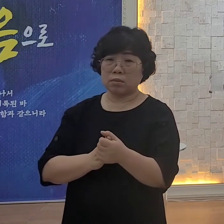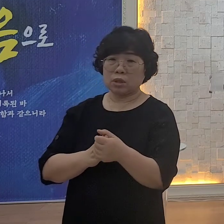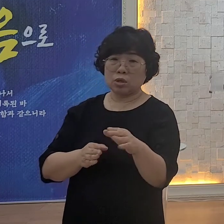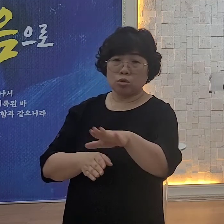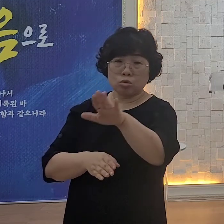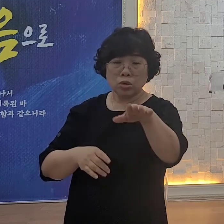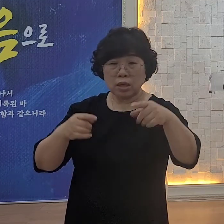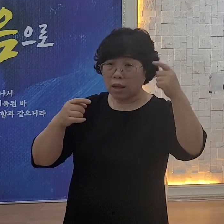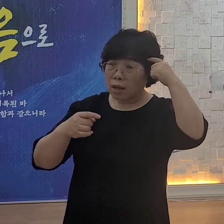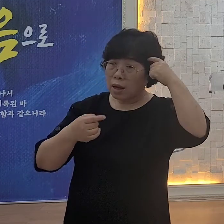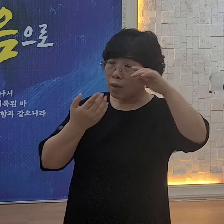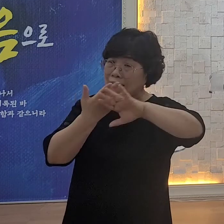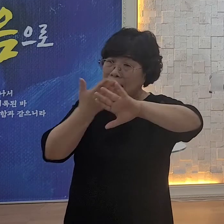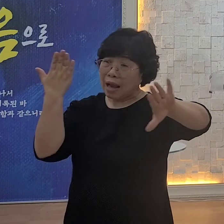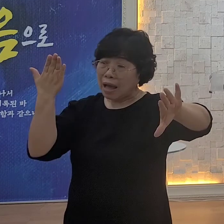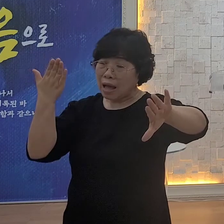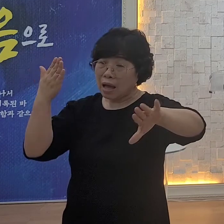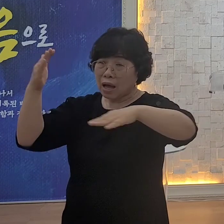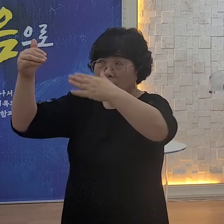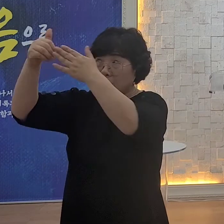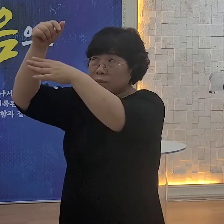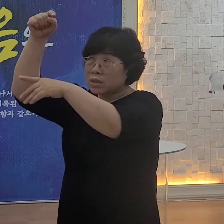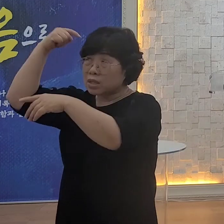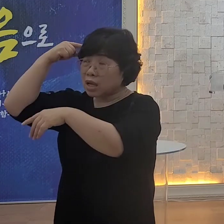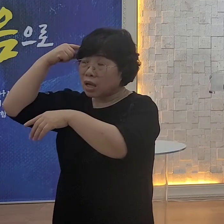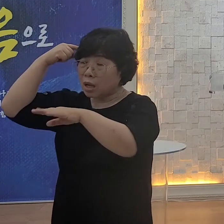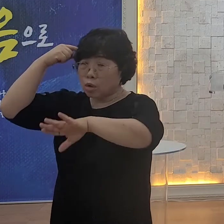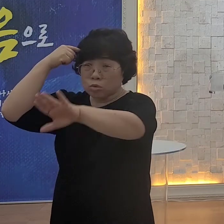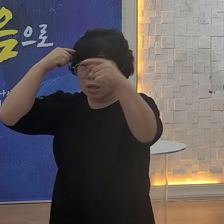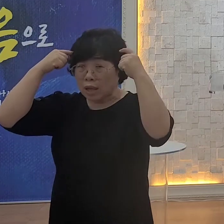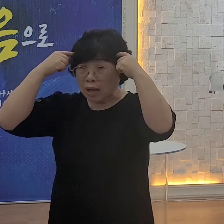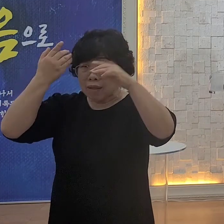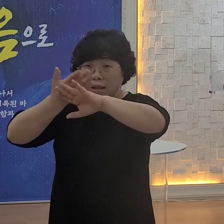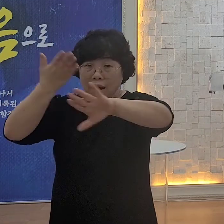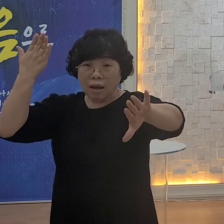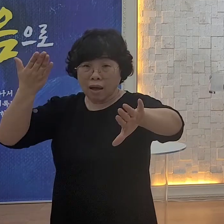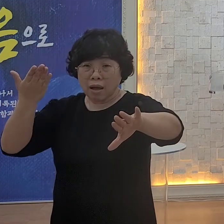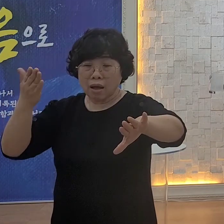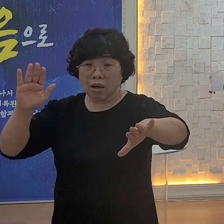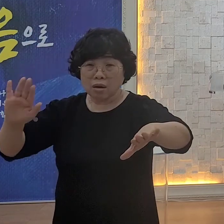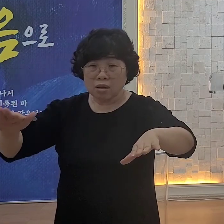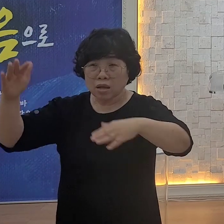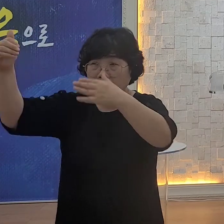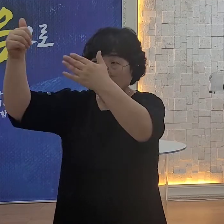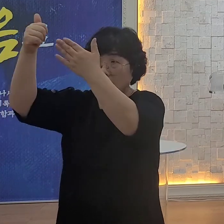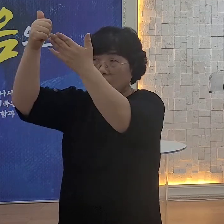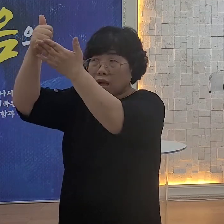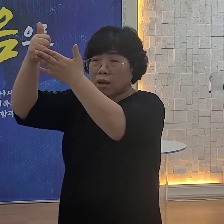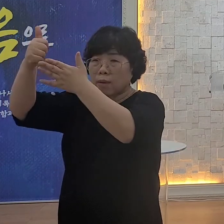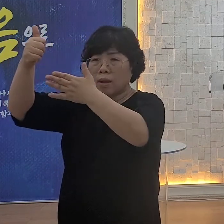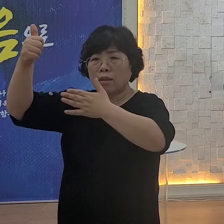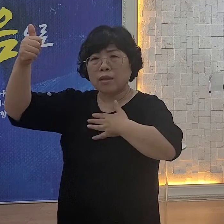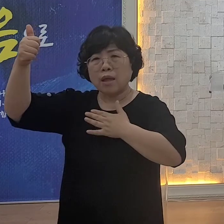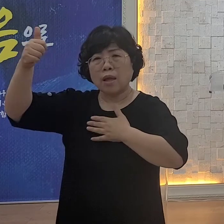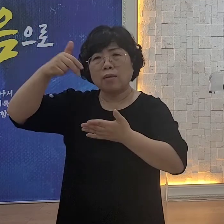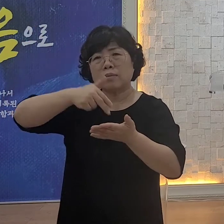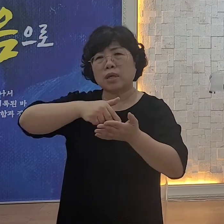우리의 생각과 다르게 나는 이것을 원하지, 하나님은 내가 무엇이 더